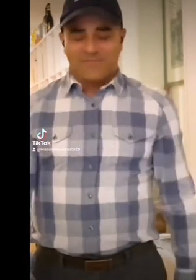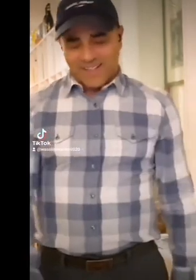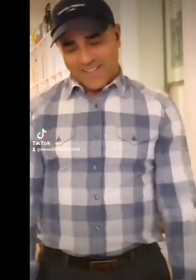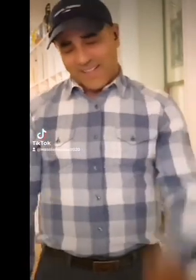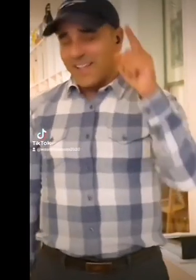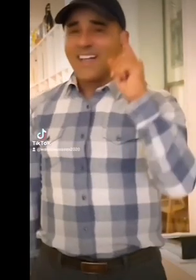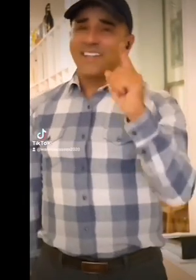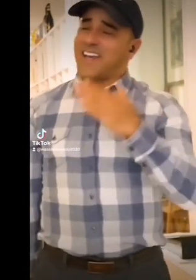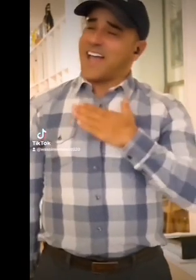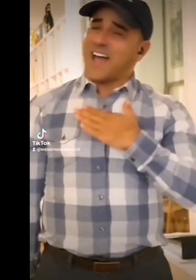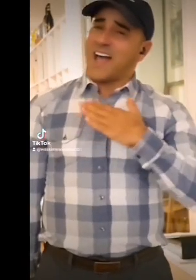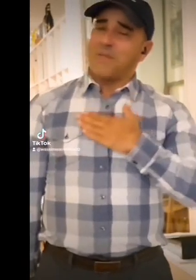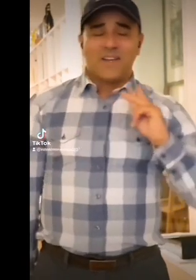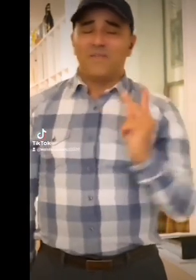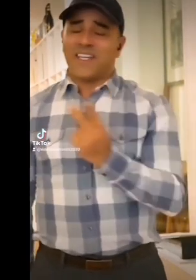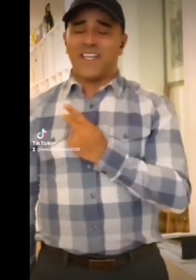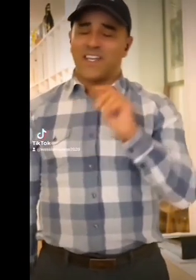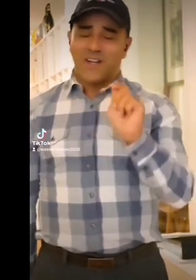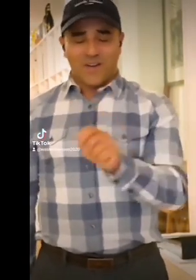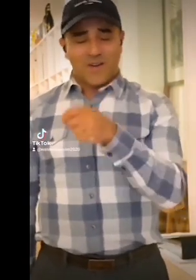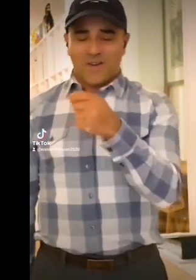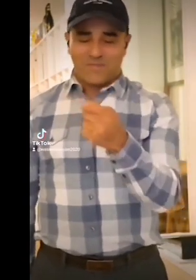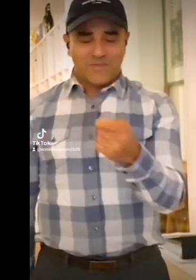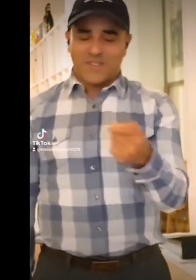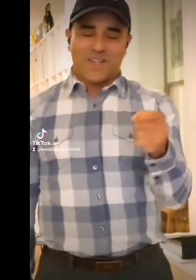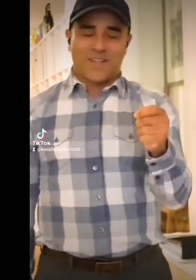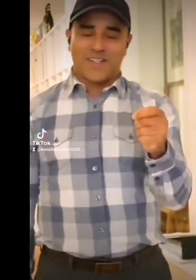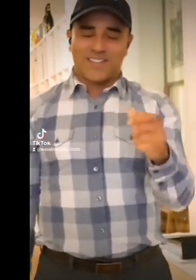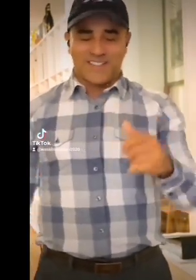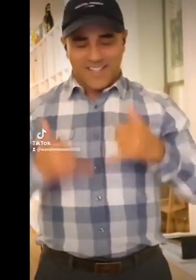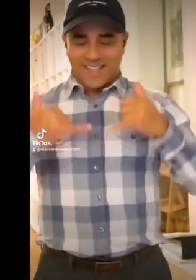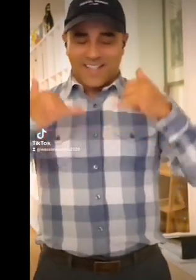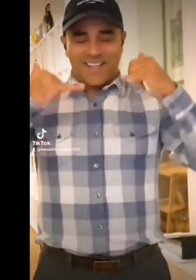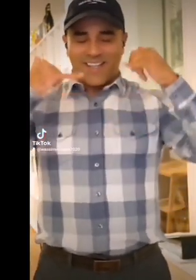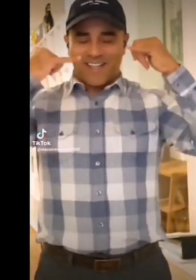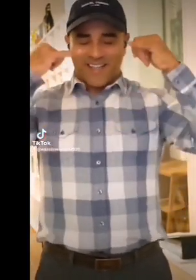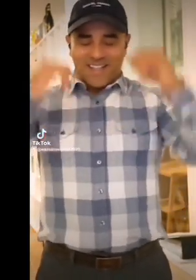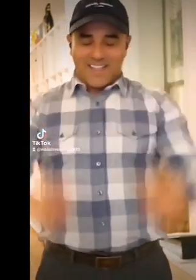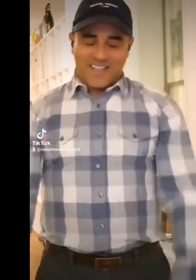dann haben wir umsonst gelebt.